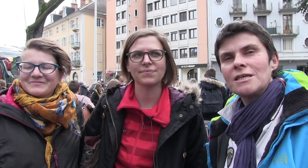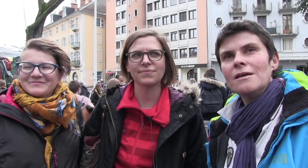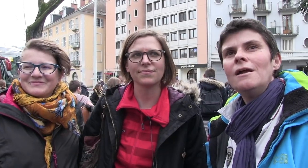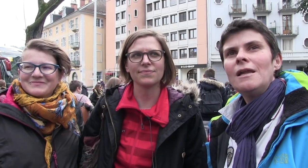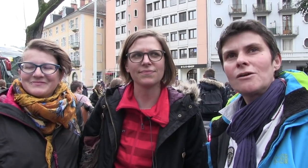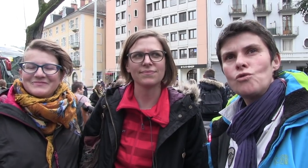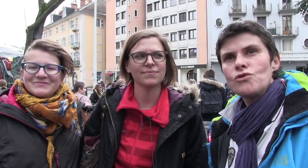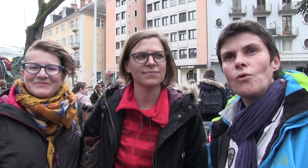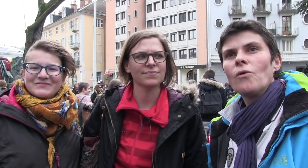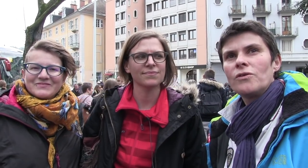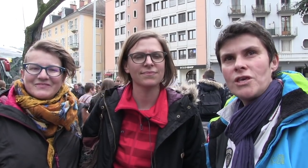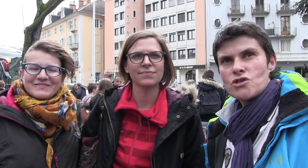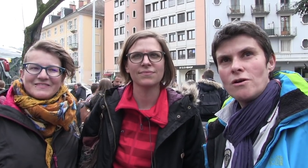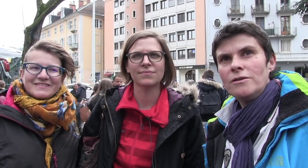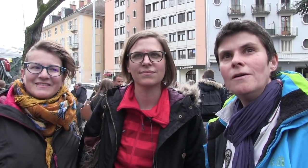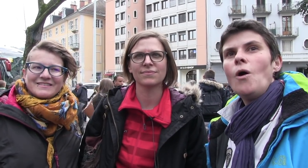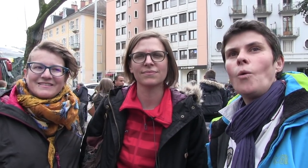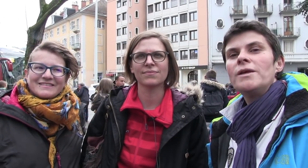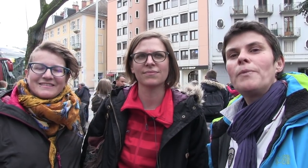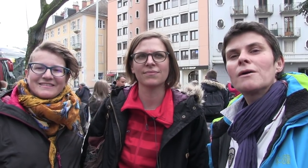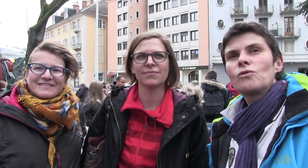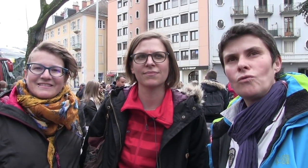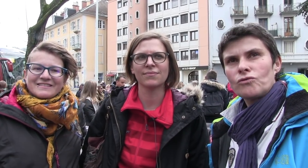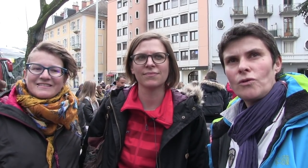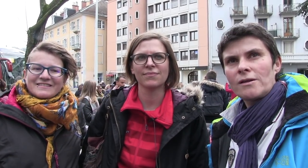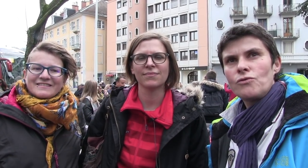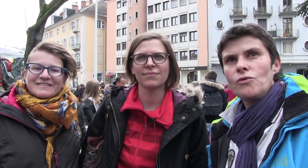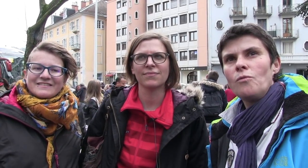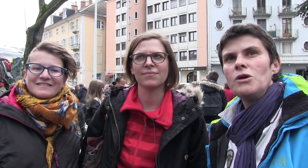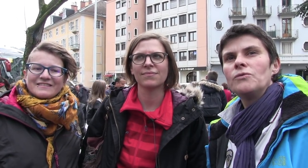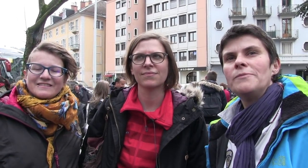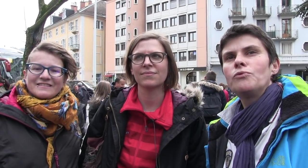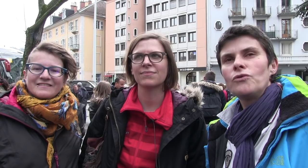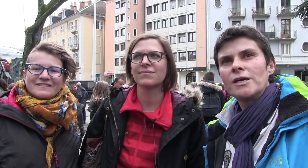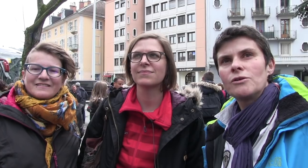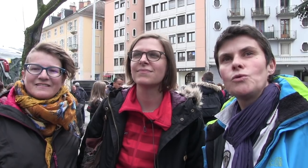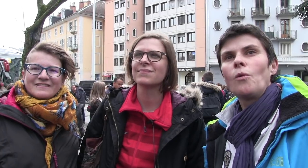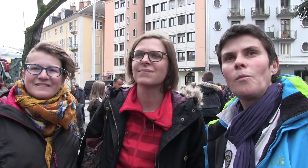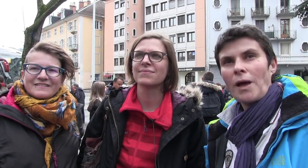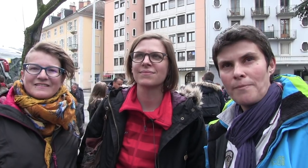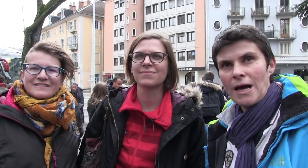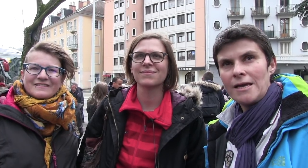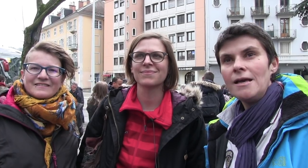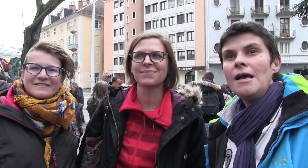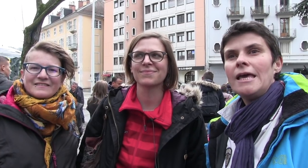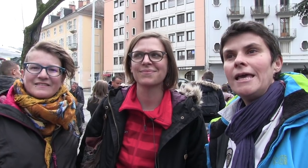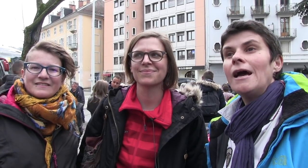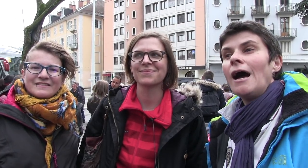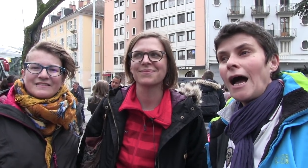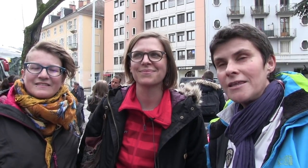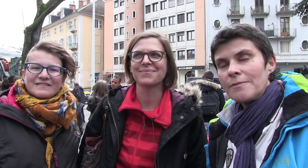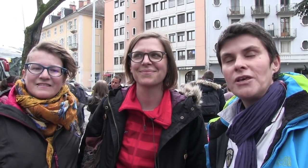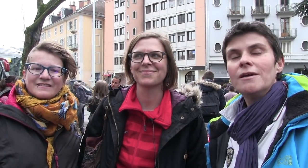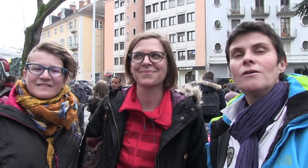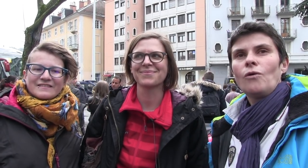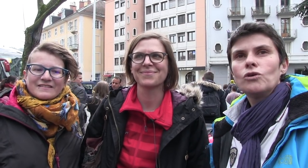penser l'inclusion des jeunes. On n'est pas contre l'inclusion, mais on est pour une inclusion préparée et adaptée aux